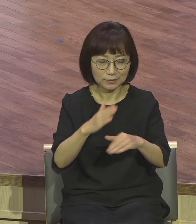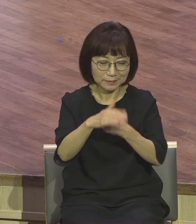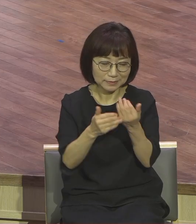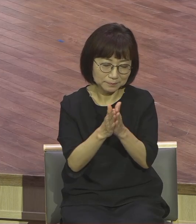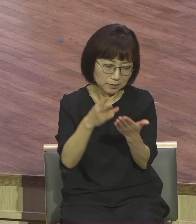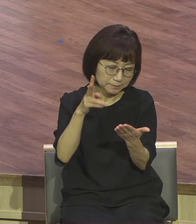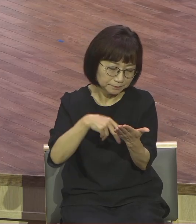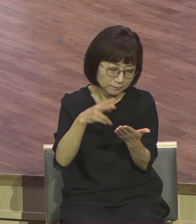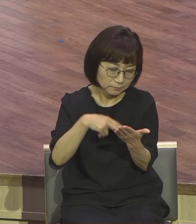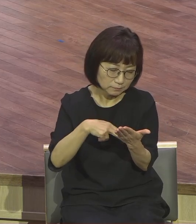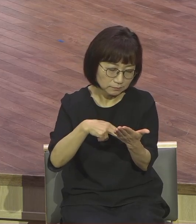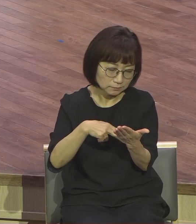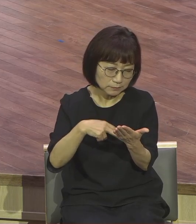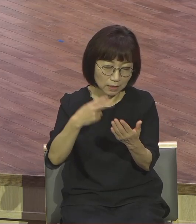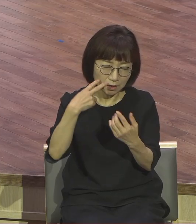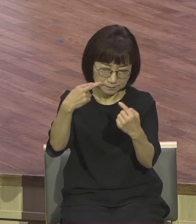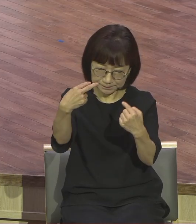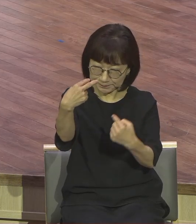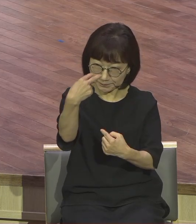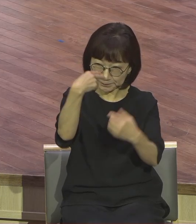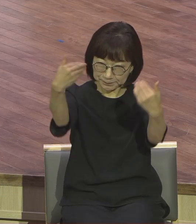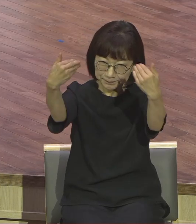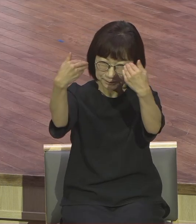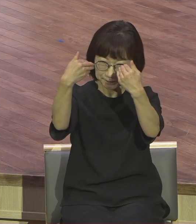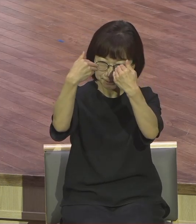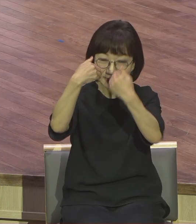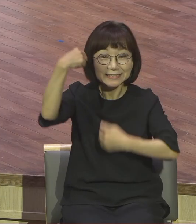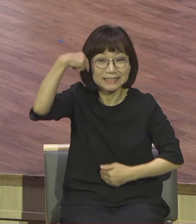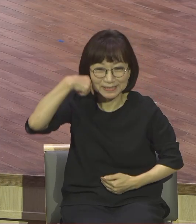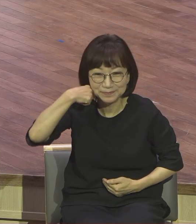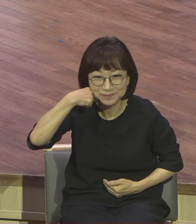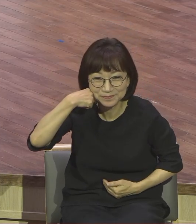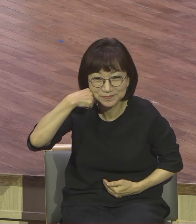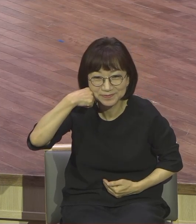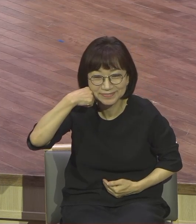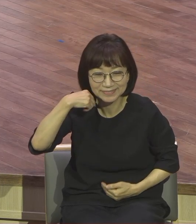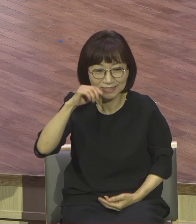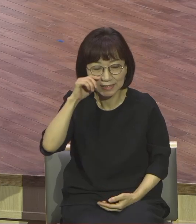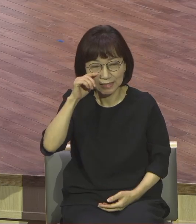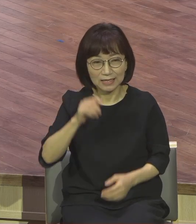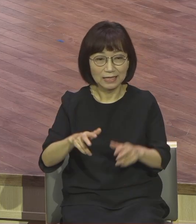우주에 이렇게 우주가 넓은데 은하계가 몇 개라 그러는데